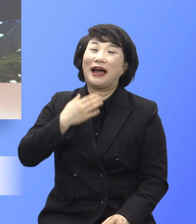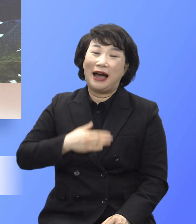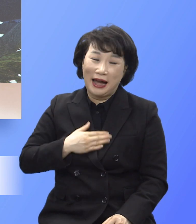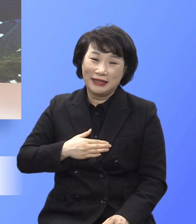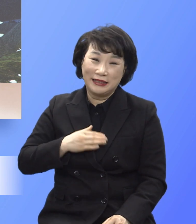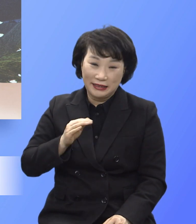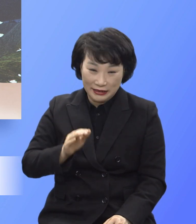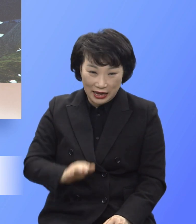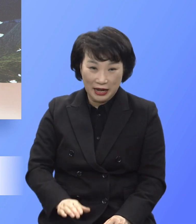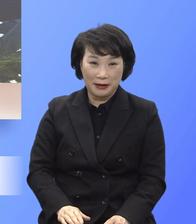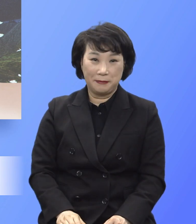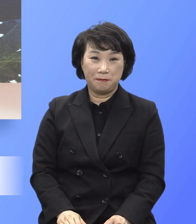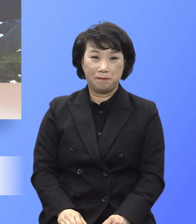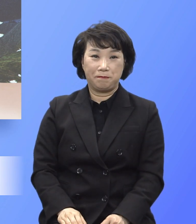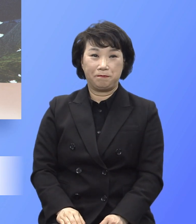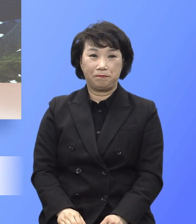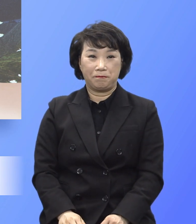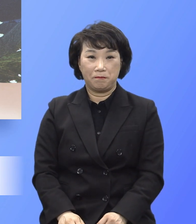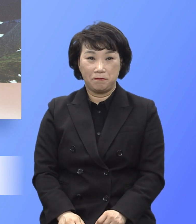영생인 줄 아노라.